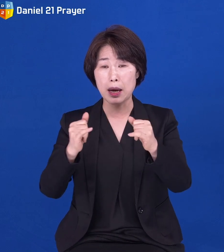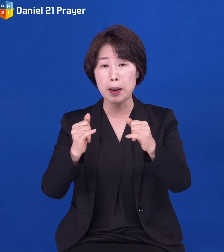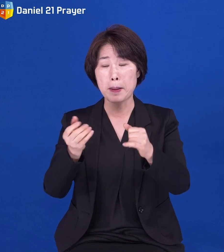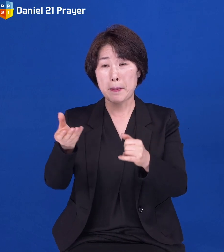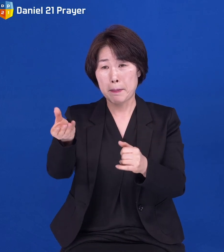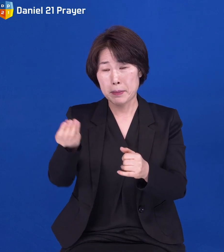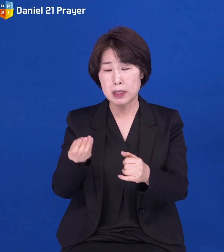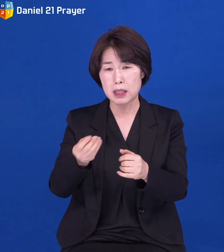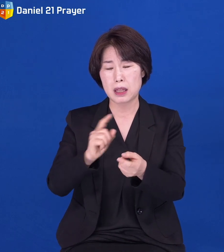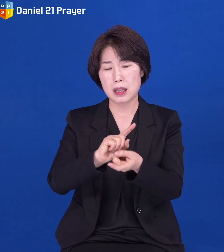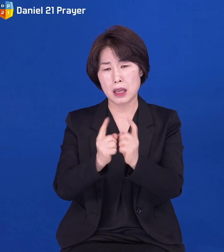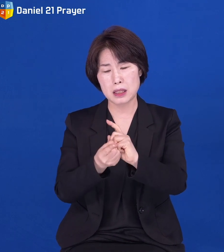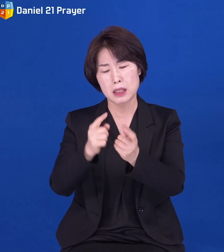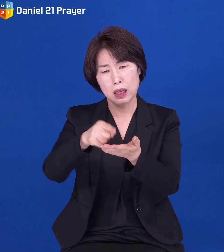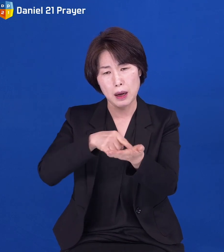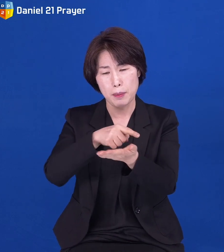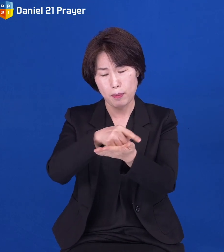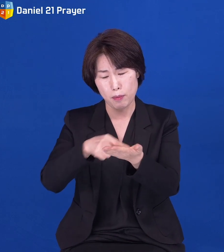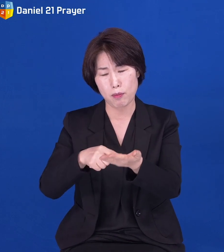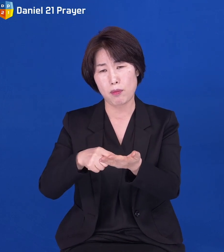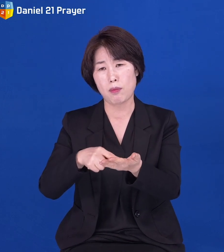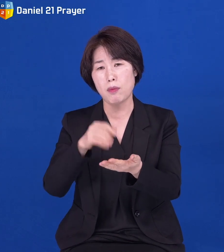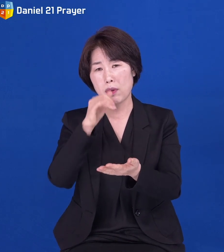없죠. 밑빠진 독에 물 붓기. 저 같으면